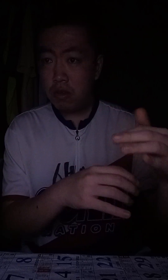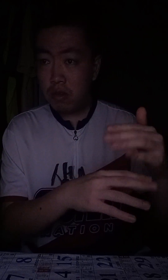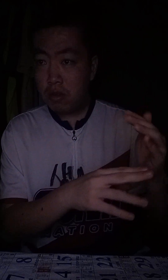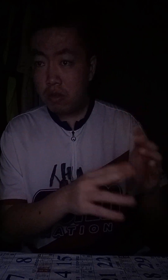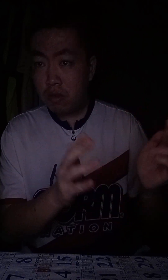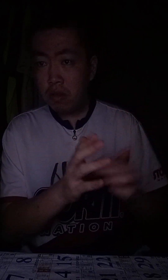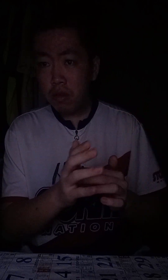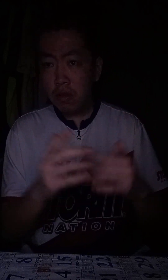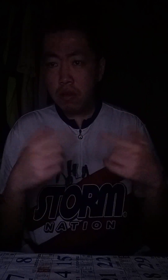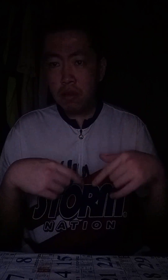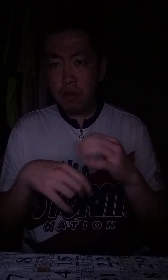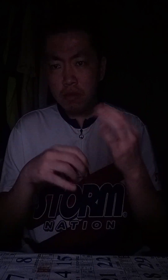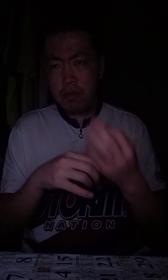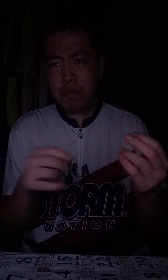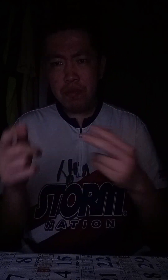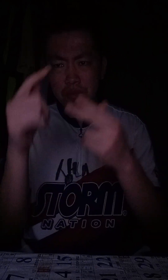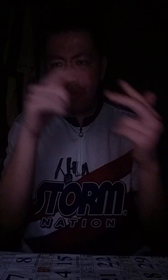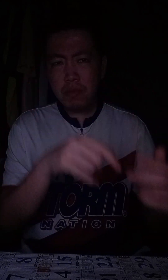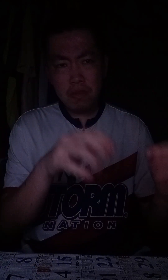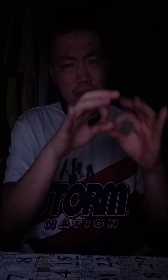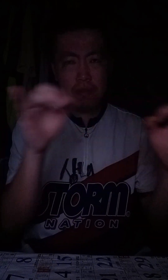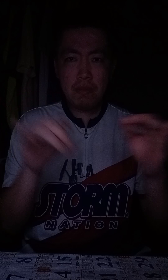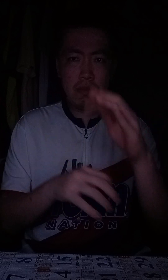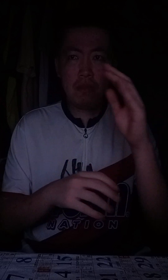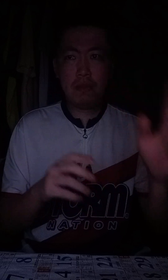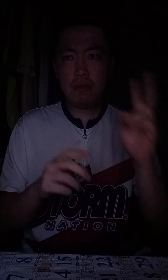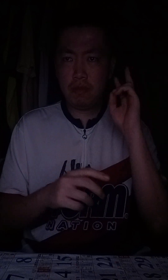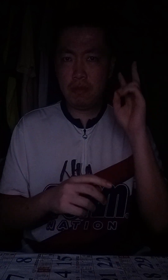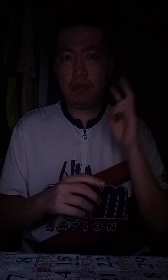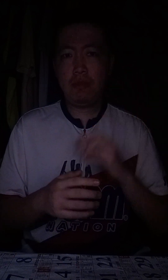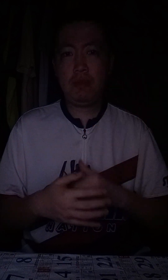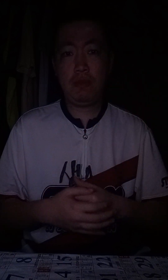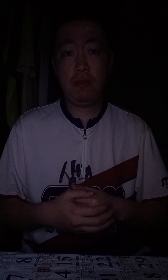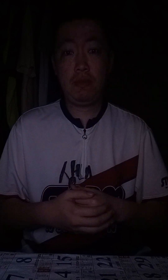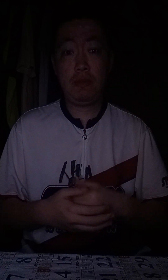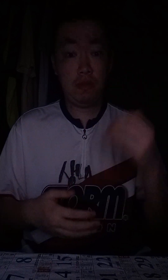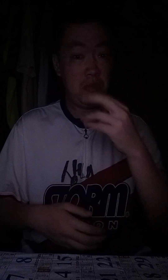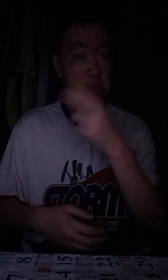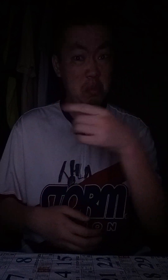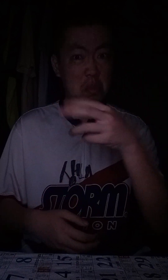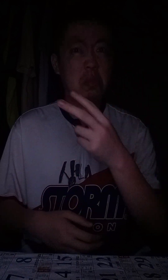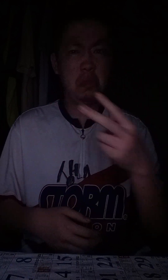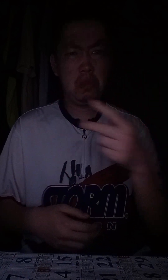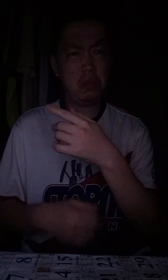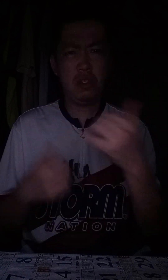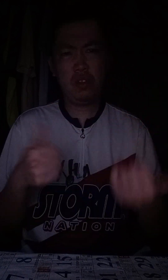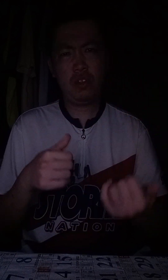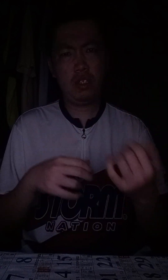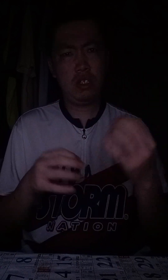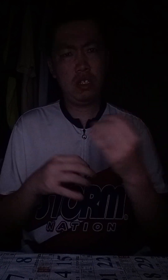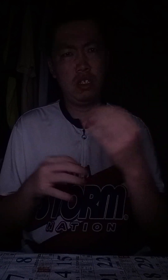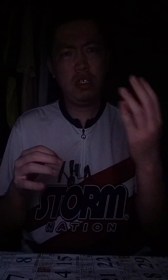테러에 엉뚱한 민간인 버스가 당했습니다. 최소한 민간인 12명이 숨지고 수십 명이